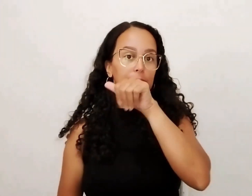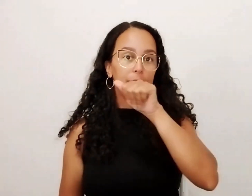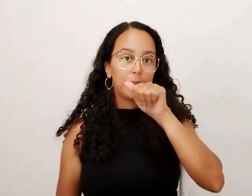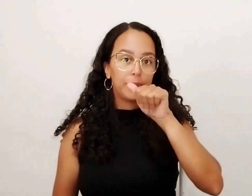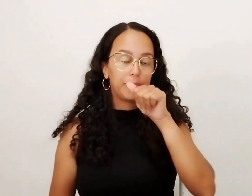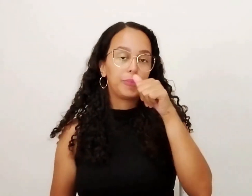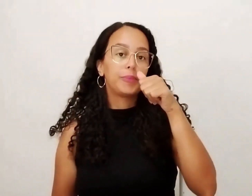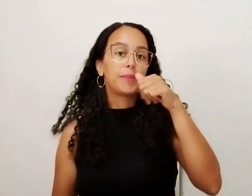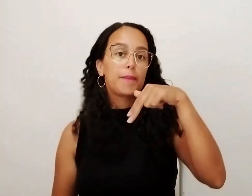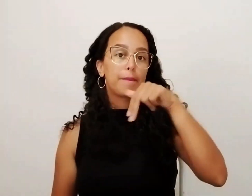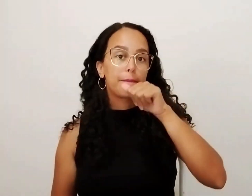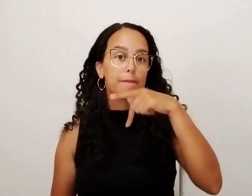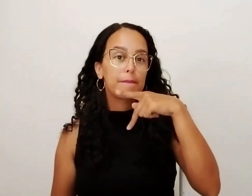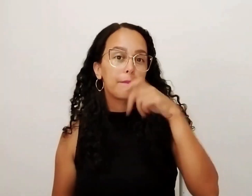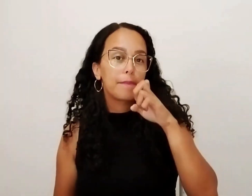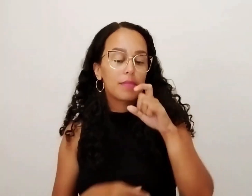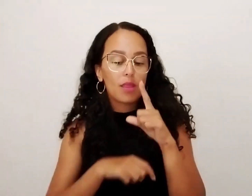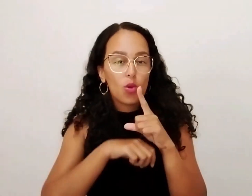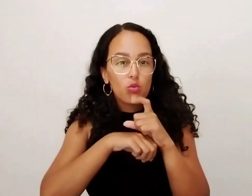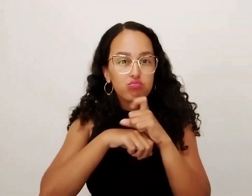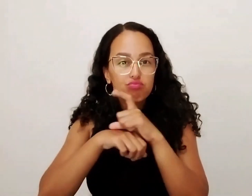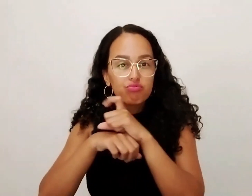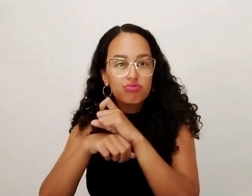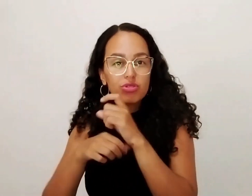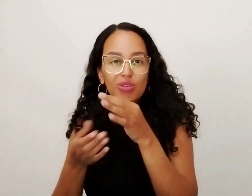taturana na cama de Jiguê.